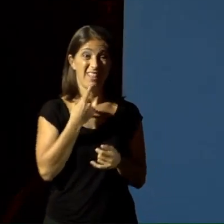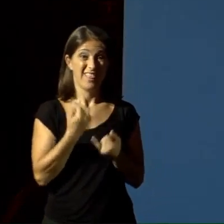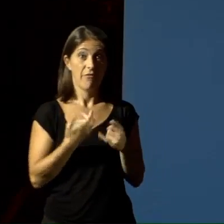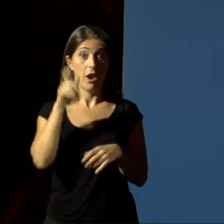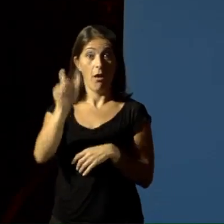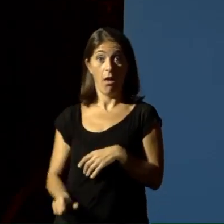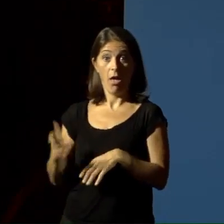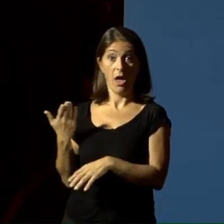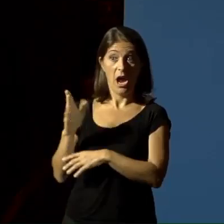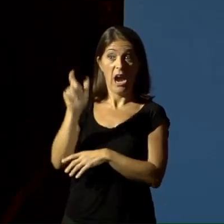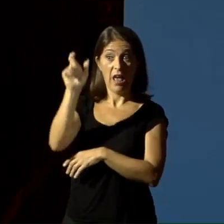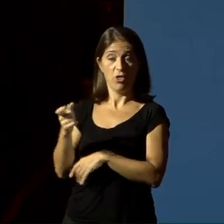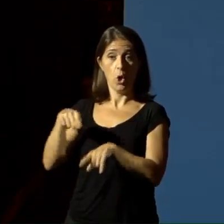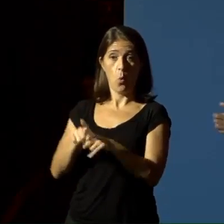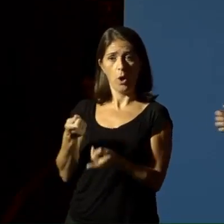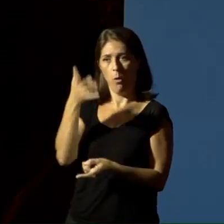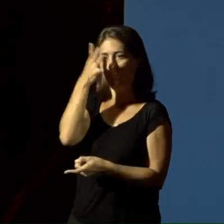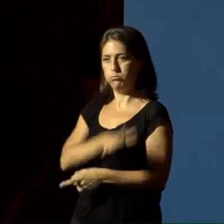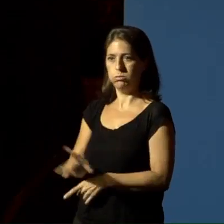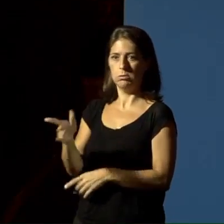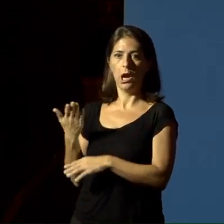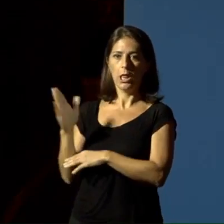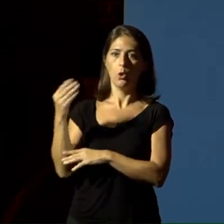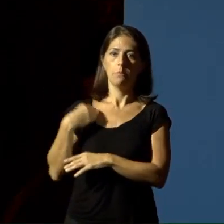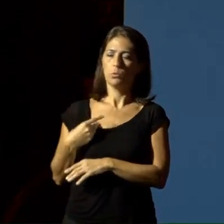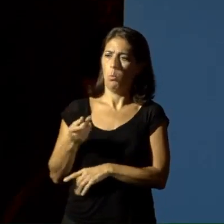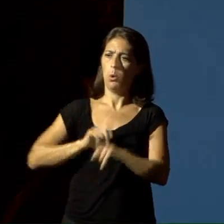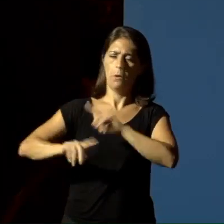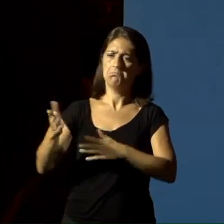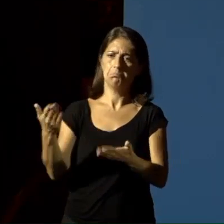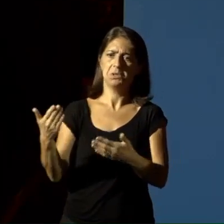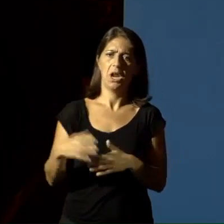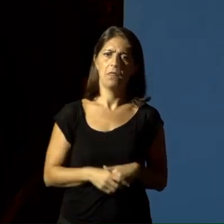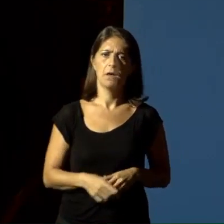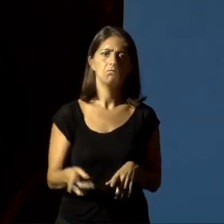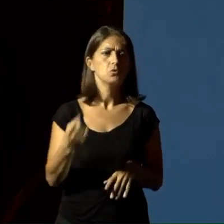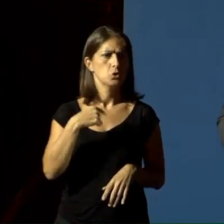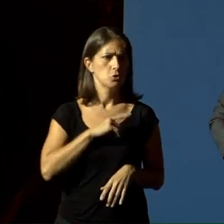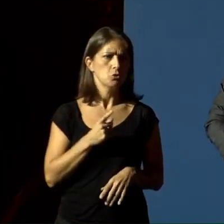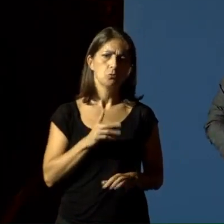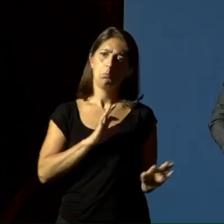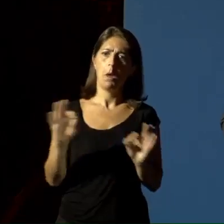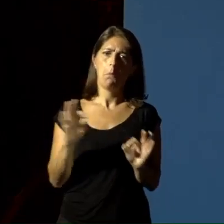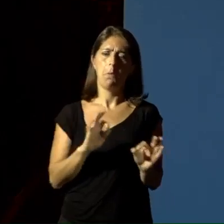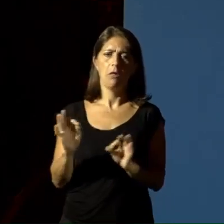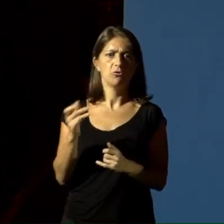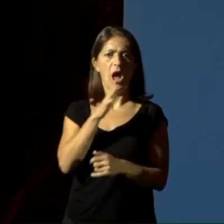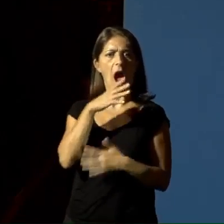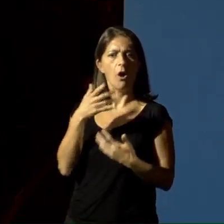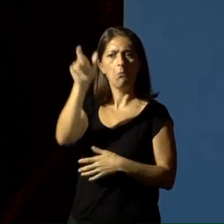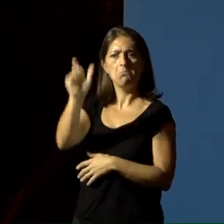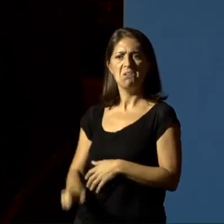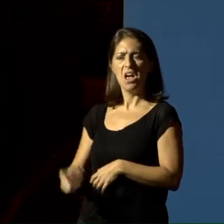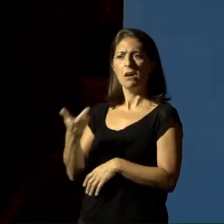era o candidato da imputación. Non hai ningún problema. Estamos dispostas e dispostos a lidiar contra o candidato